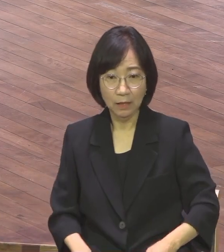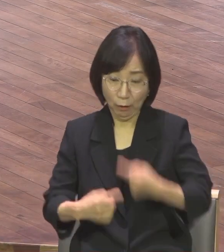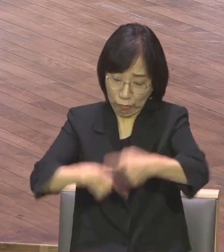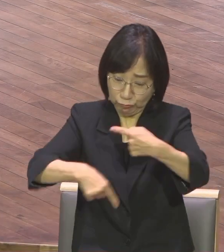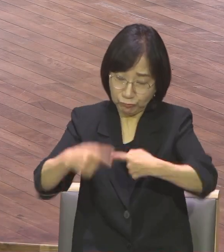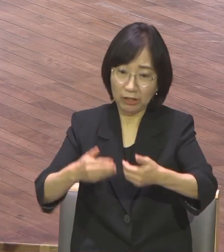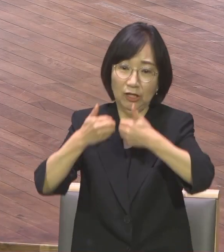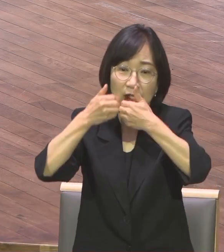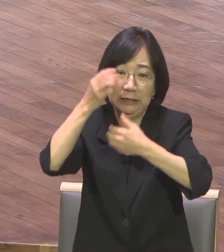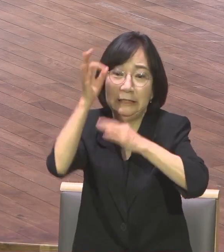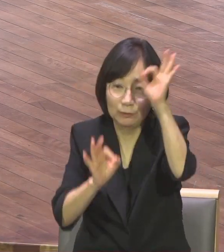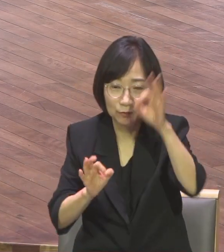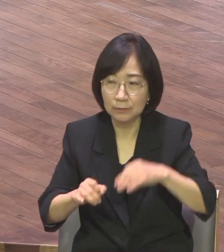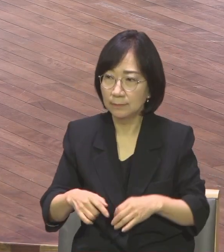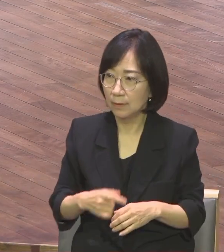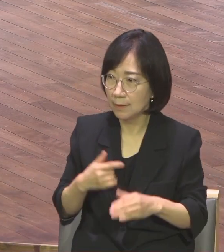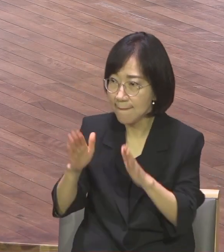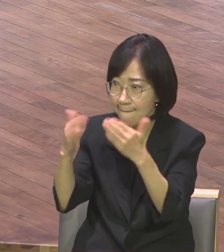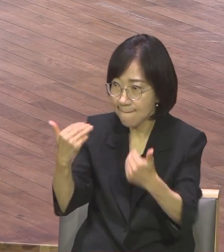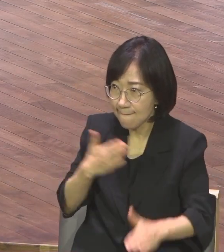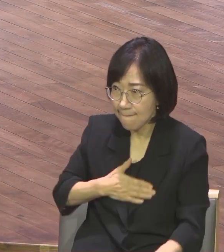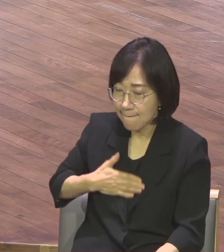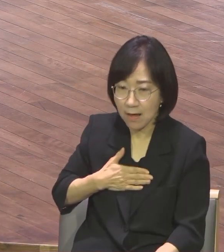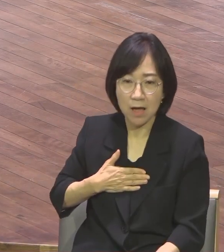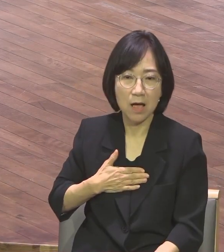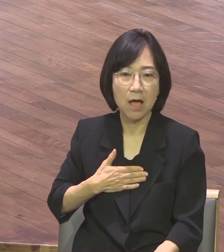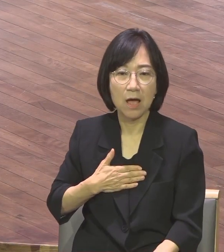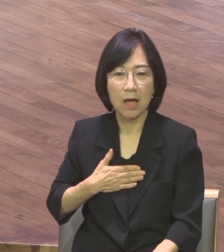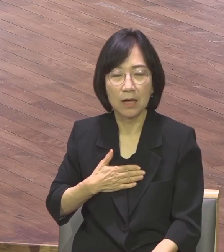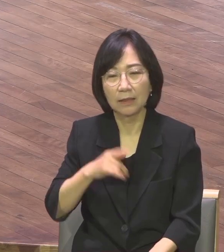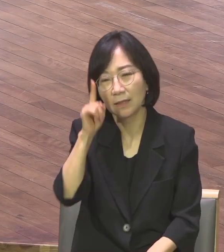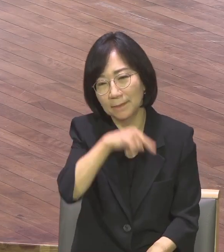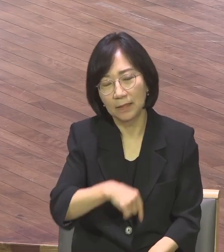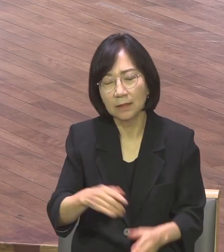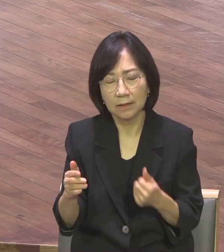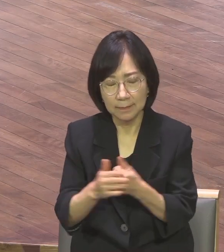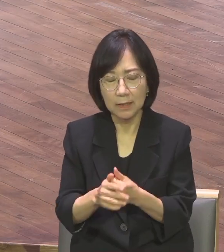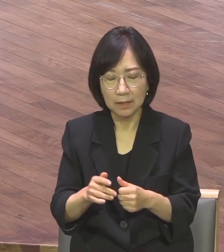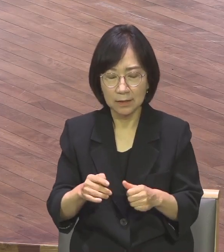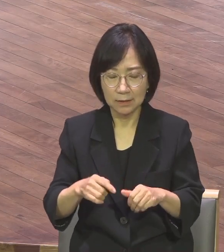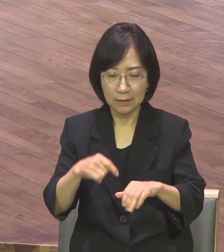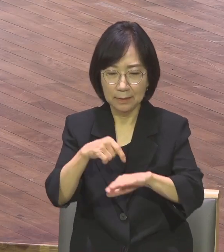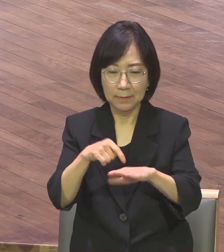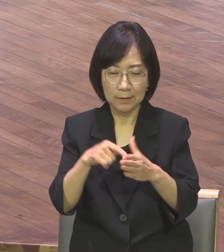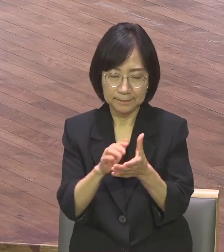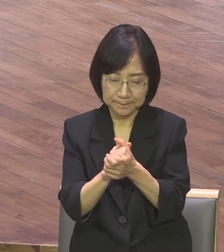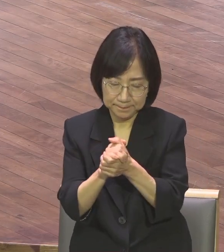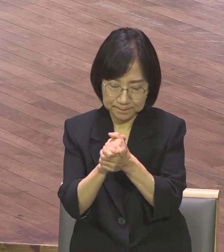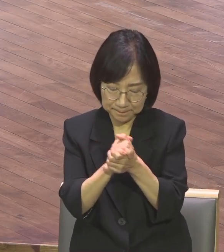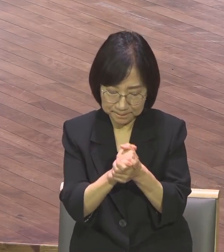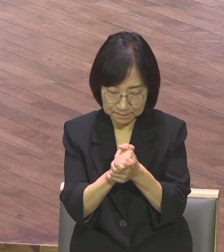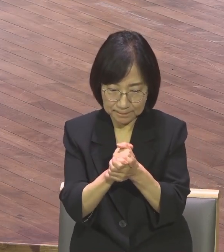또 실수를 하는 것입니다. 친할수록. 그 저는 제